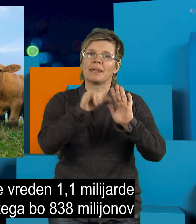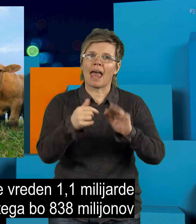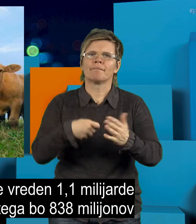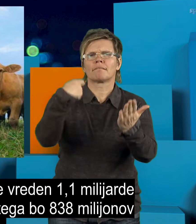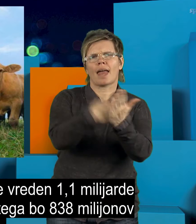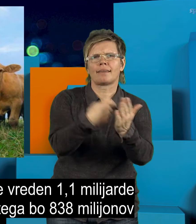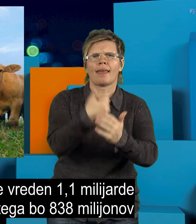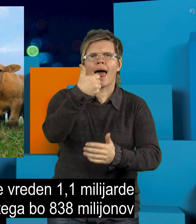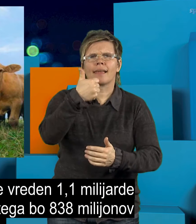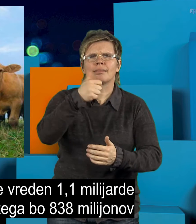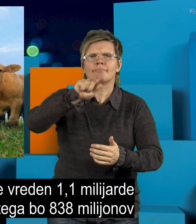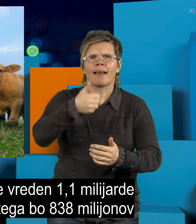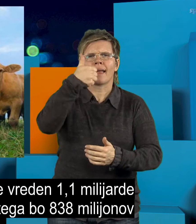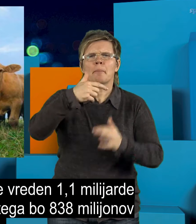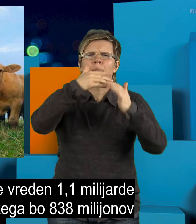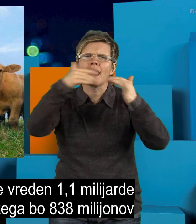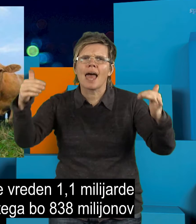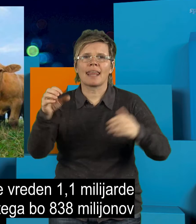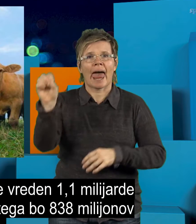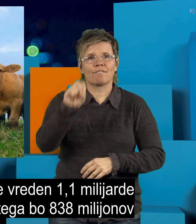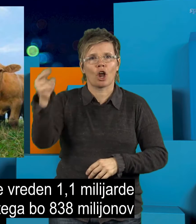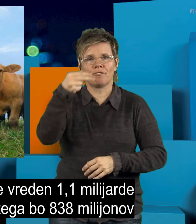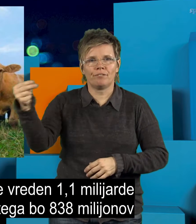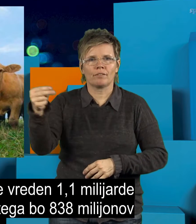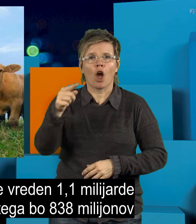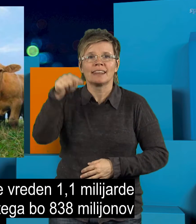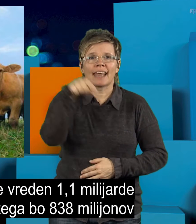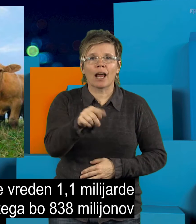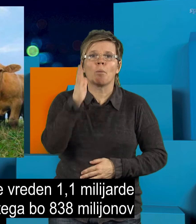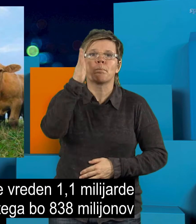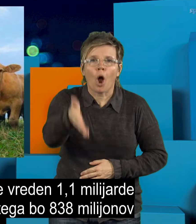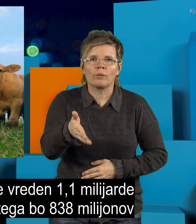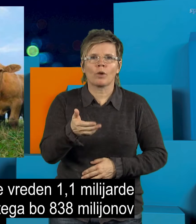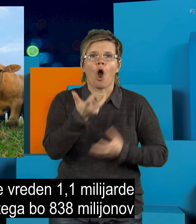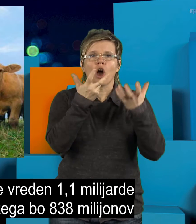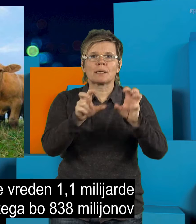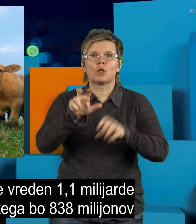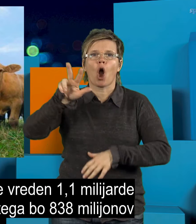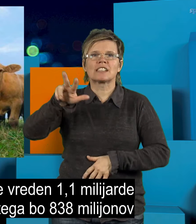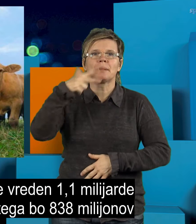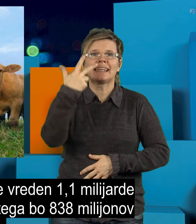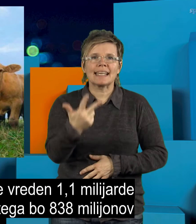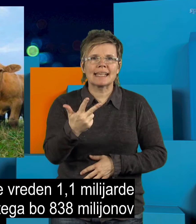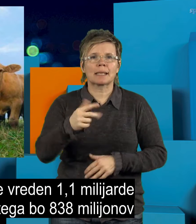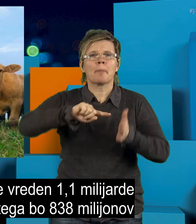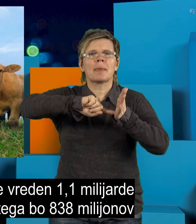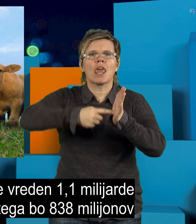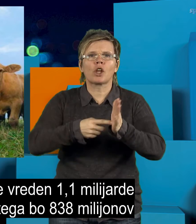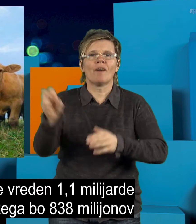Program je vreden 1,1 milijarde evrov, od tega bo 838 milijonov evrov prispevala Evropska